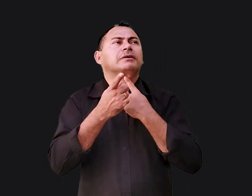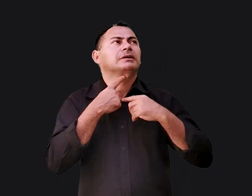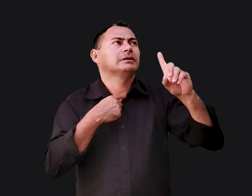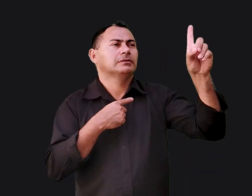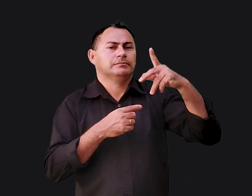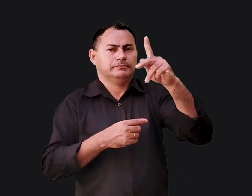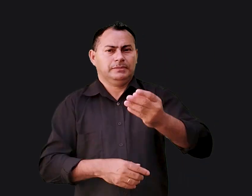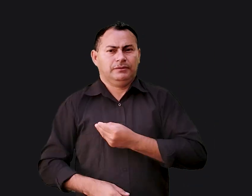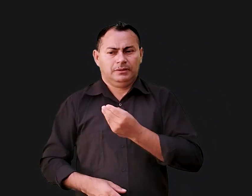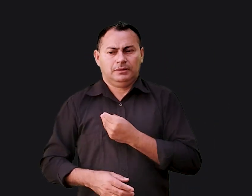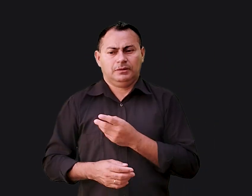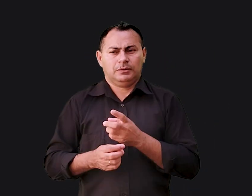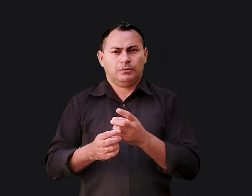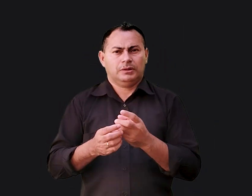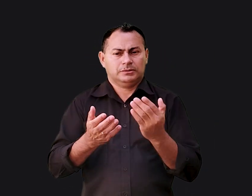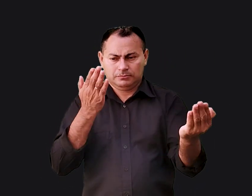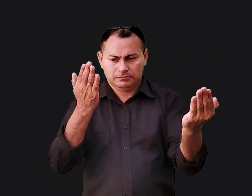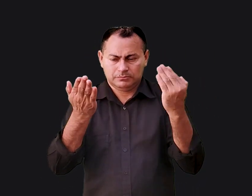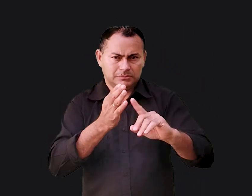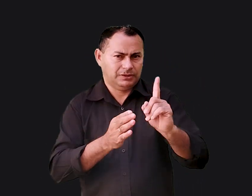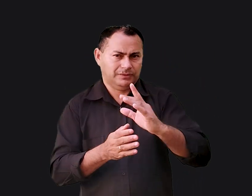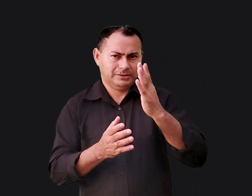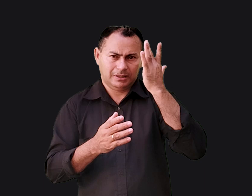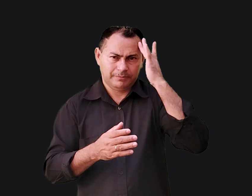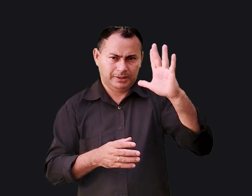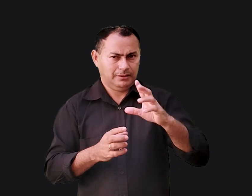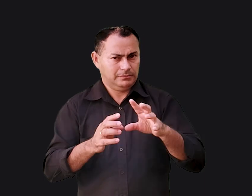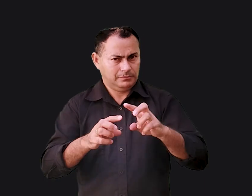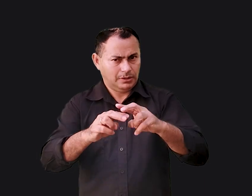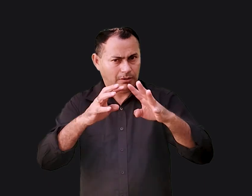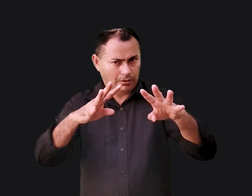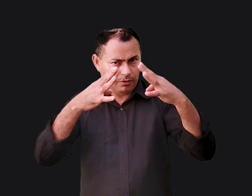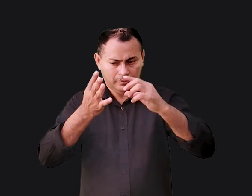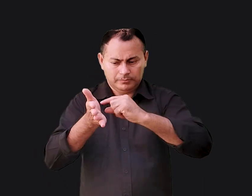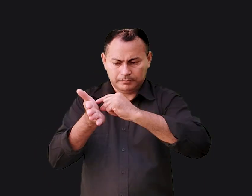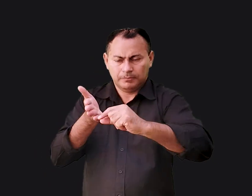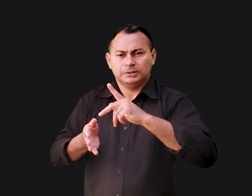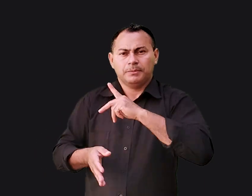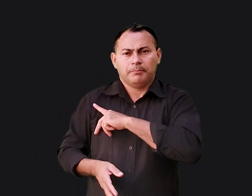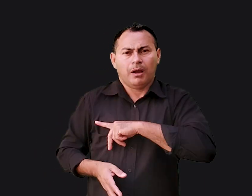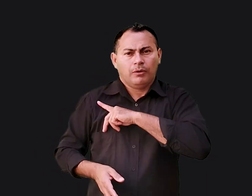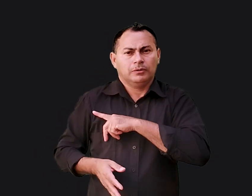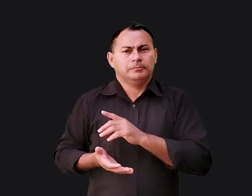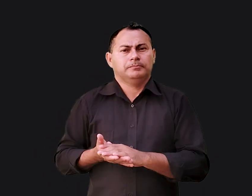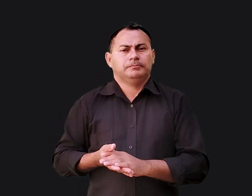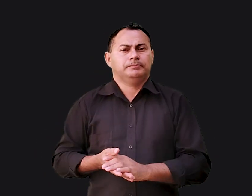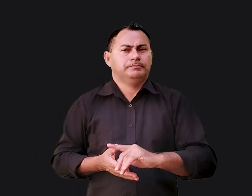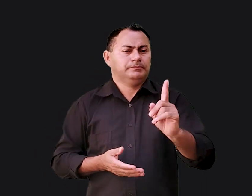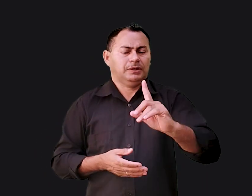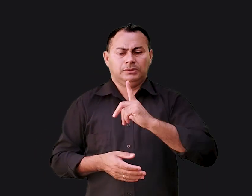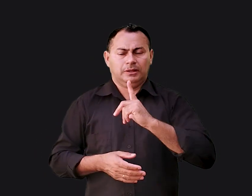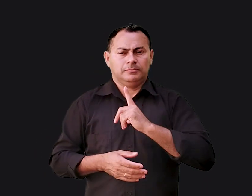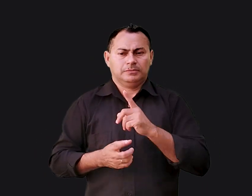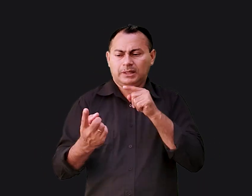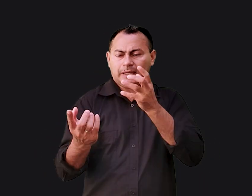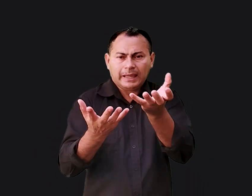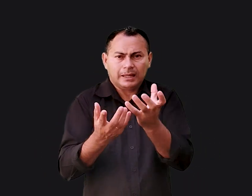de Deus para as suas vidas com essas comparações. Preste atenção nesse versículo de Paulo. Não temos a pretensão de